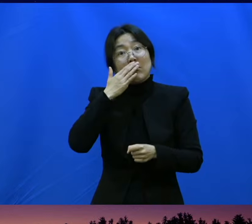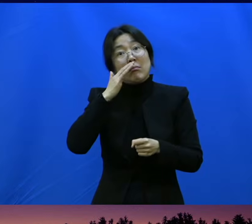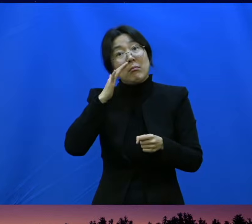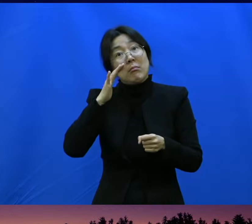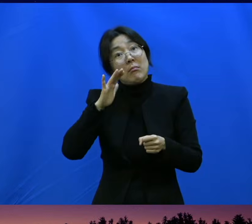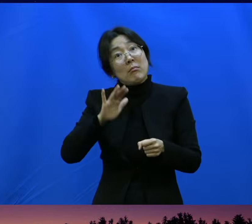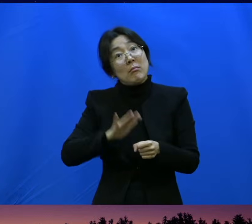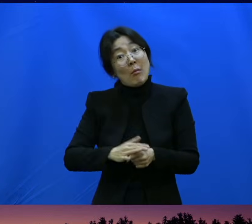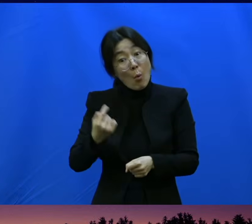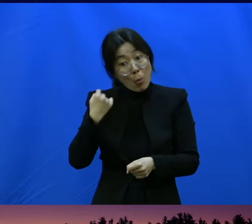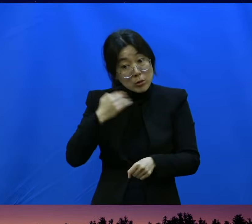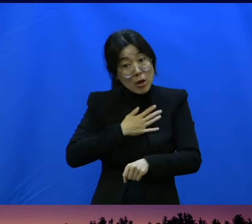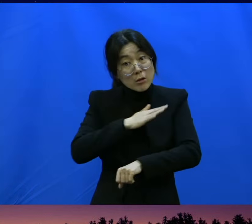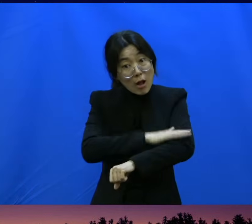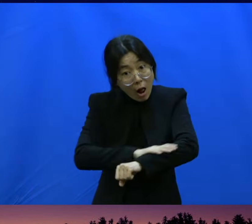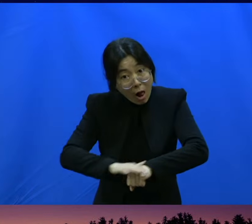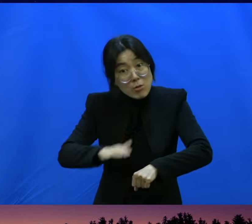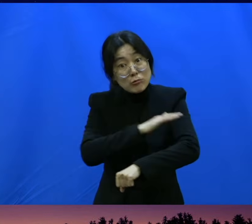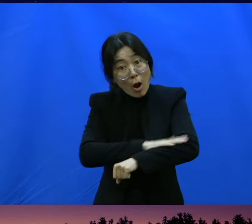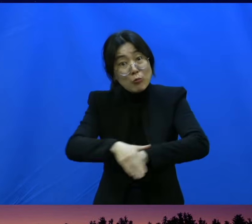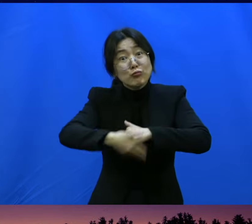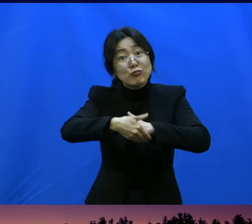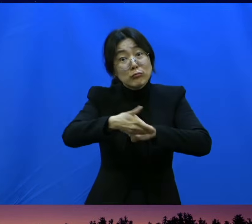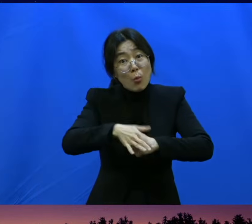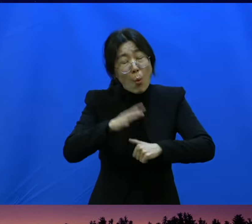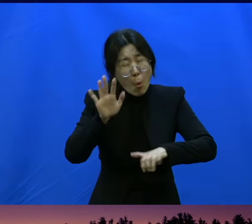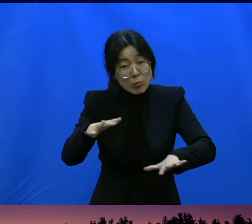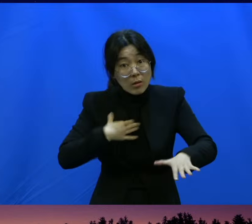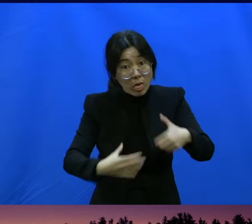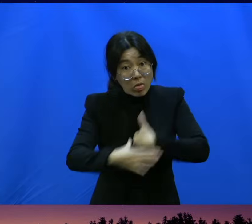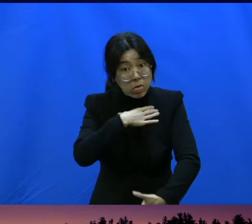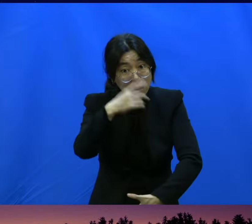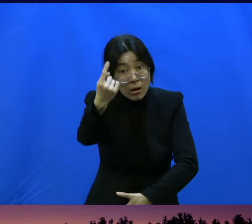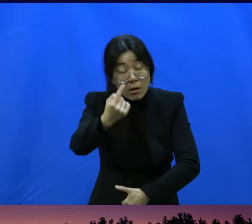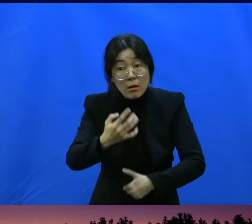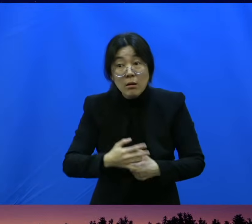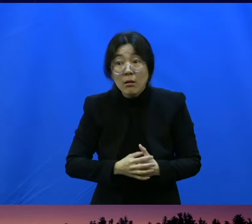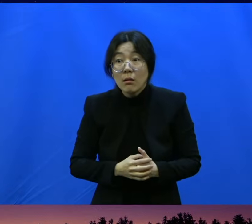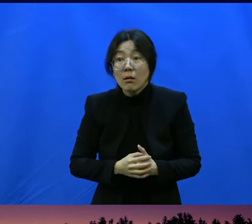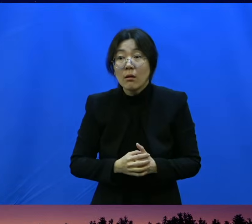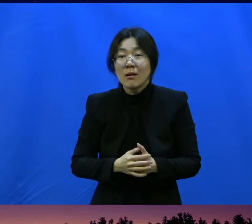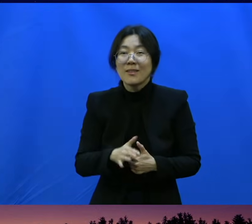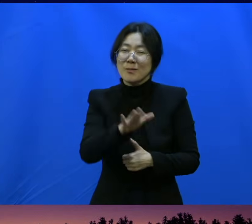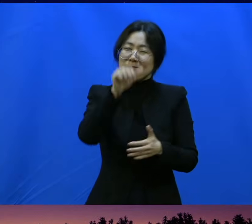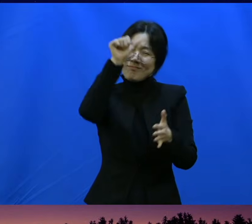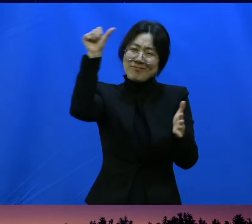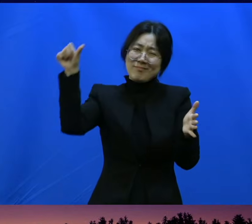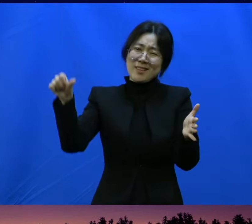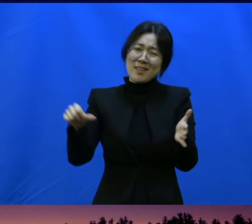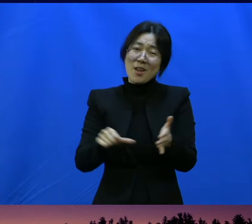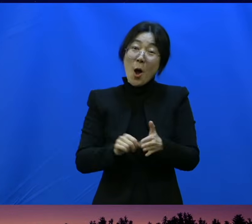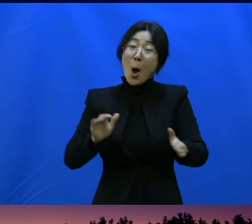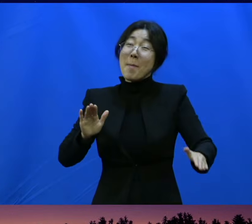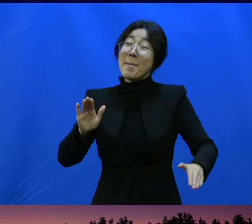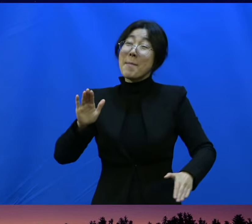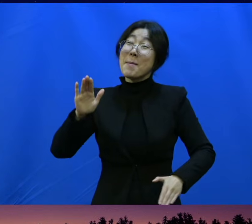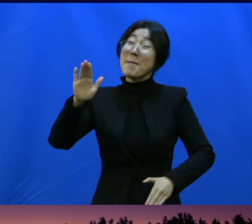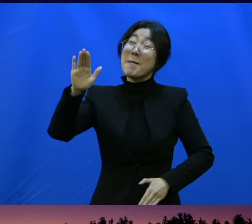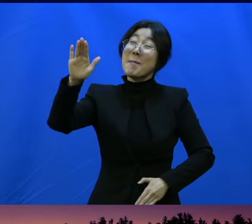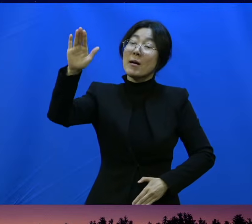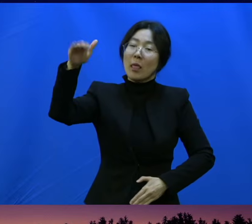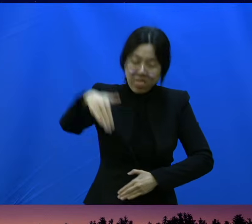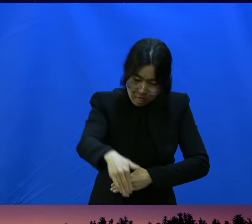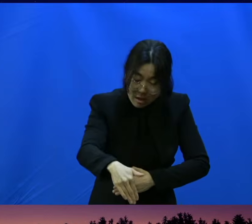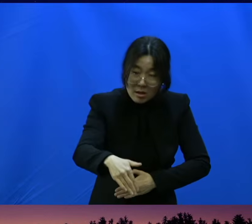여러분, 이 삶은 굴곡이 있는 거예요. 인생의 길에는 오르락 내리락 하는 거예요. 오르락 내리락, 오르락 내리락. 다윗은